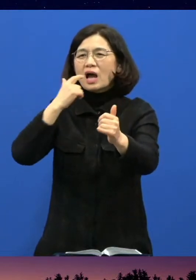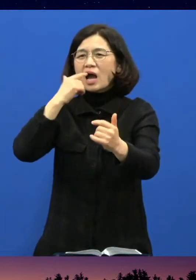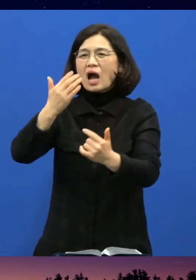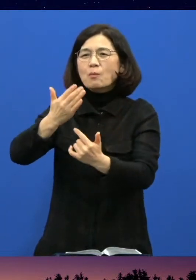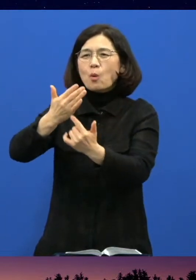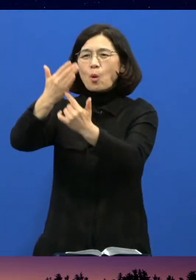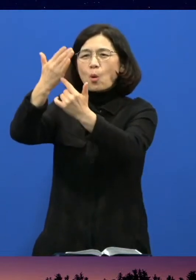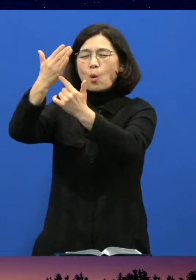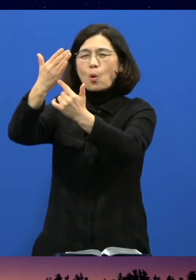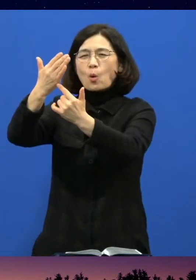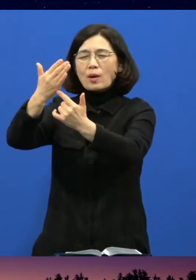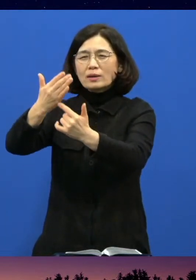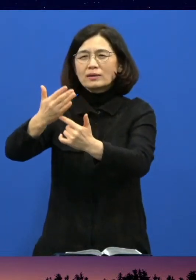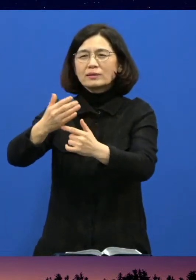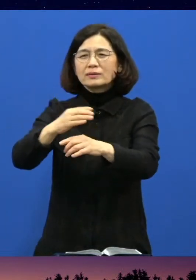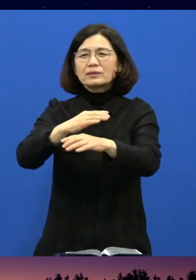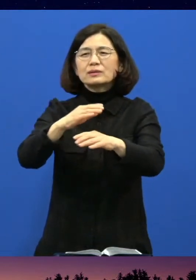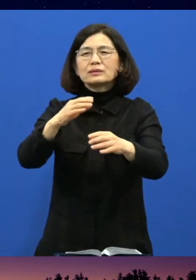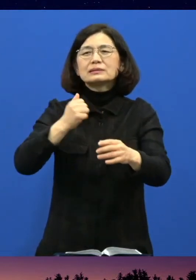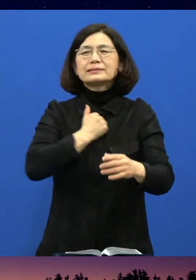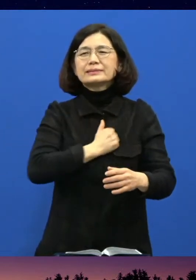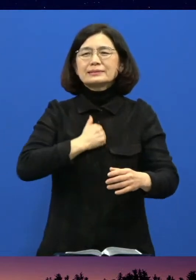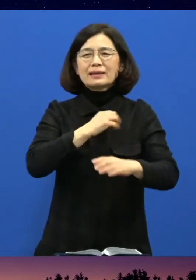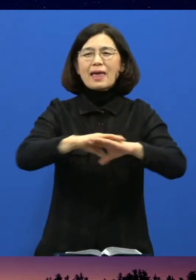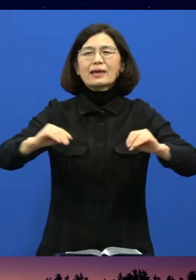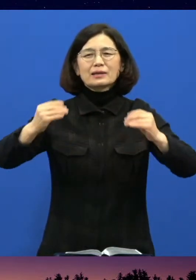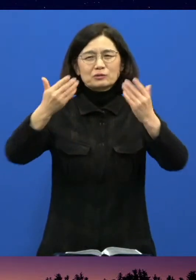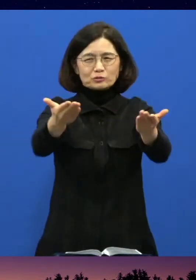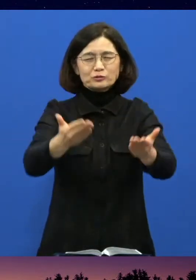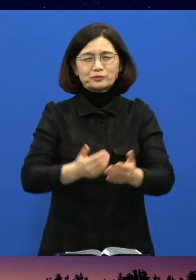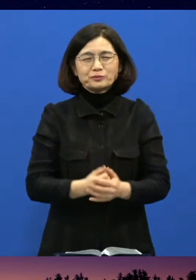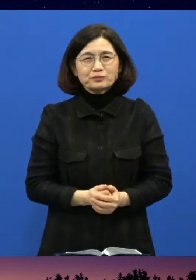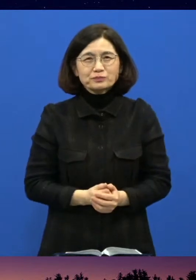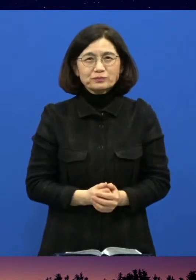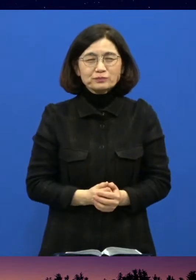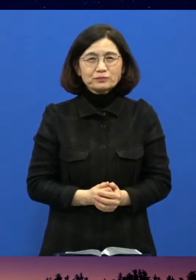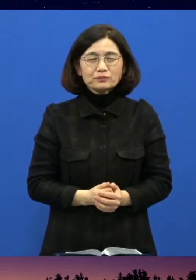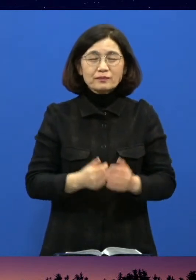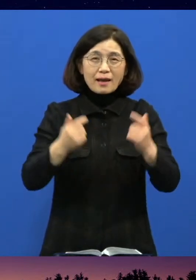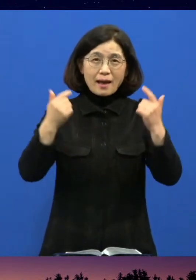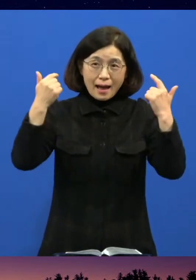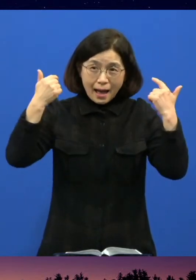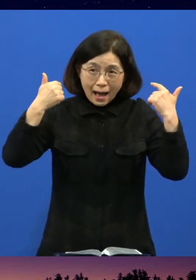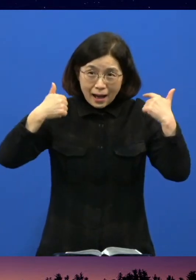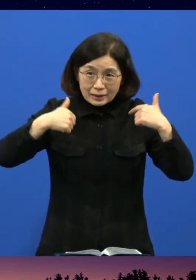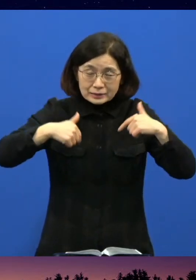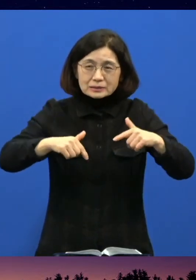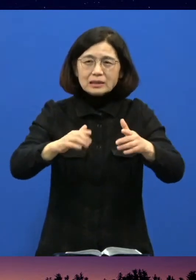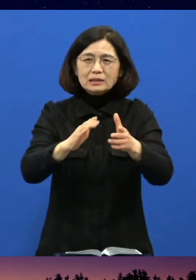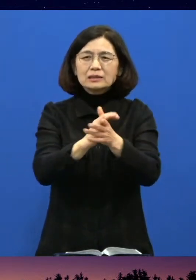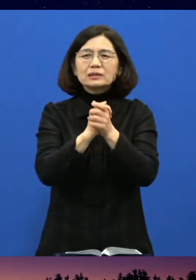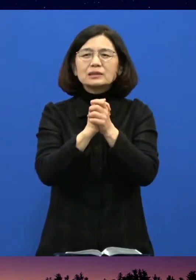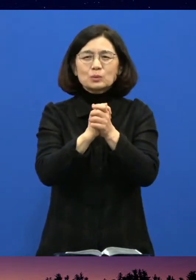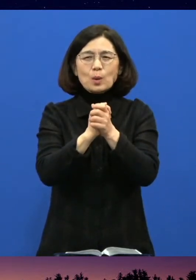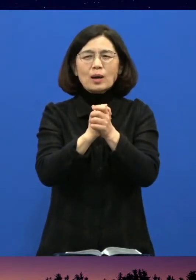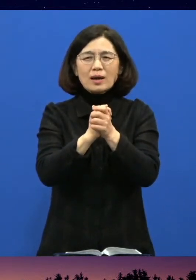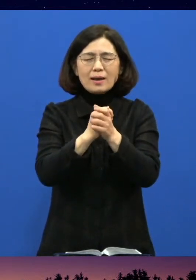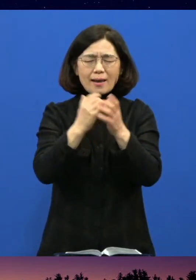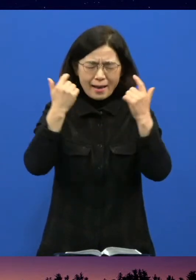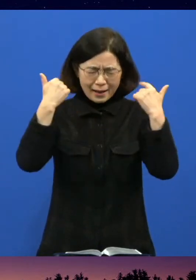여러분, 이 비유를 통해 주신 의도는 분명한 거예요. 주님은 우리가 항상 기도하는 걸 원하십니다.